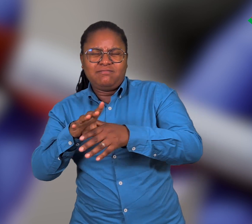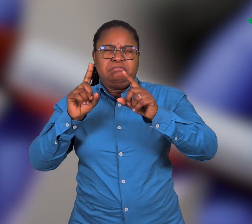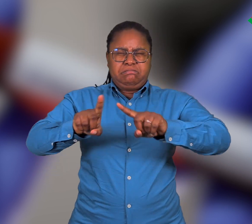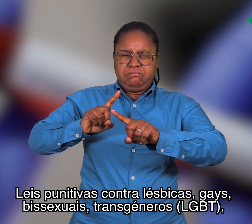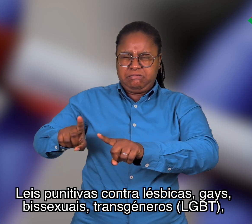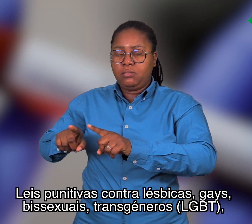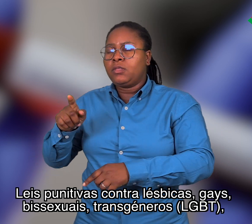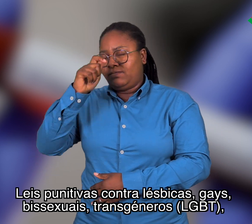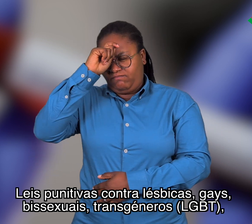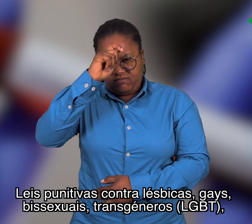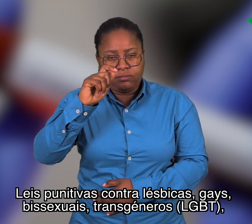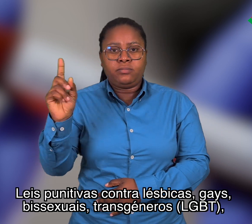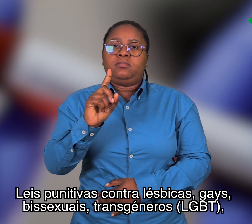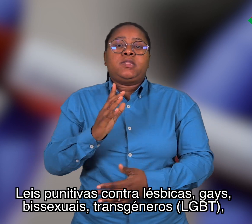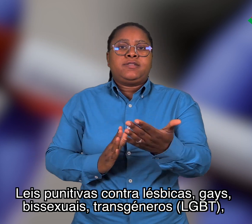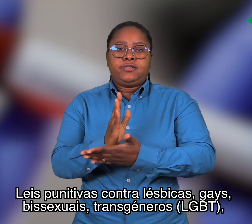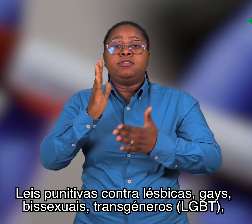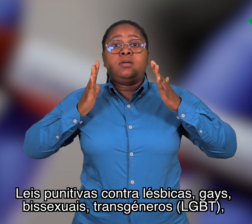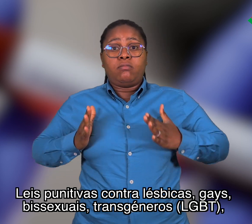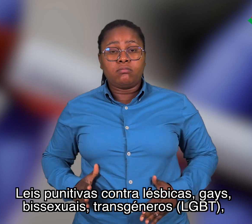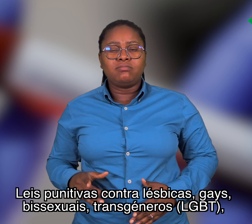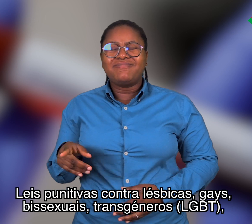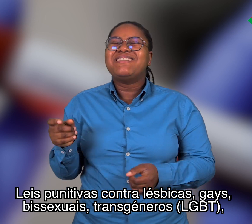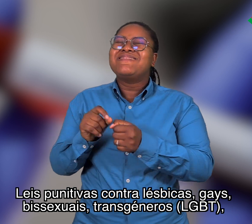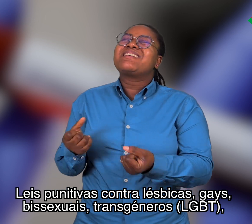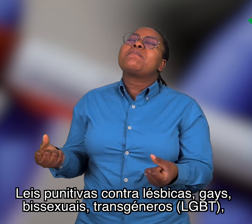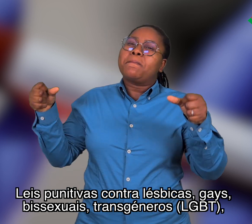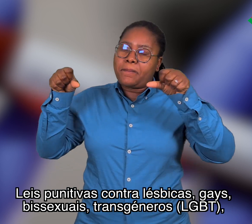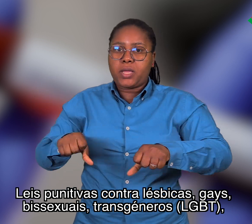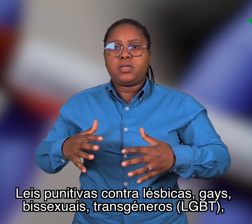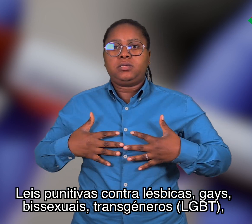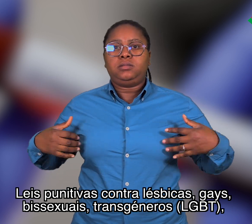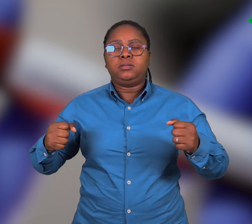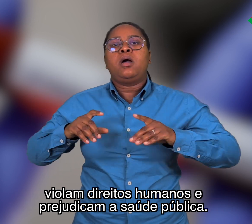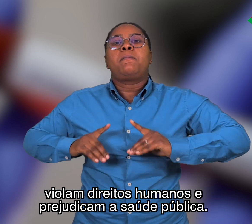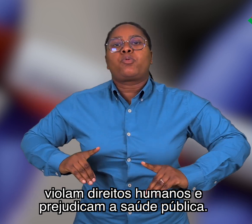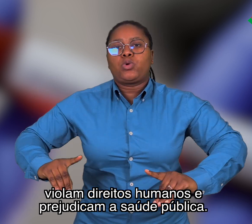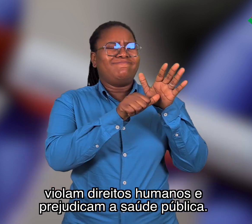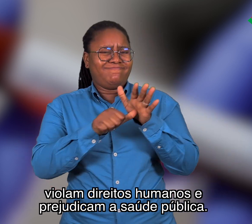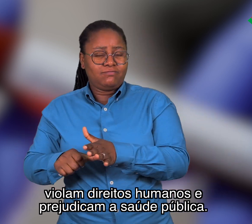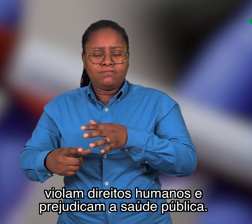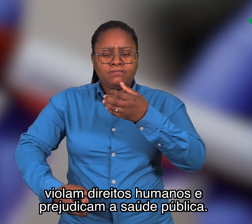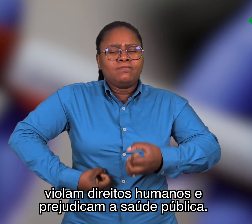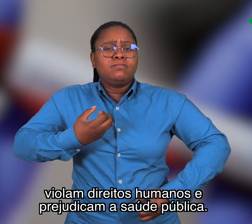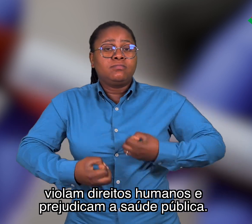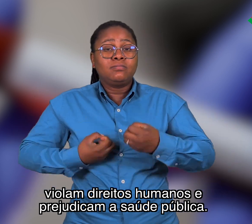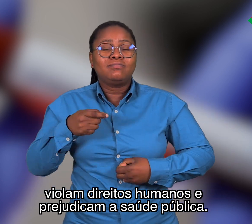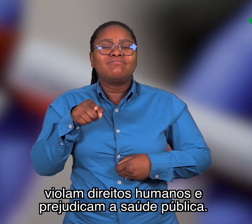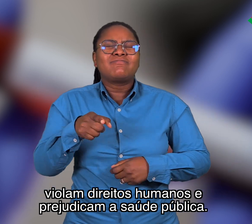Leis punitivas contra lésbicas, gays, bissexuais e transgênero violam direitos humanos e prejudicam a